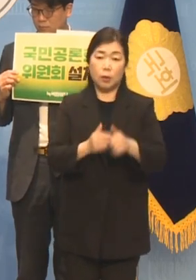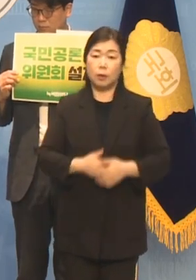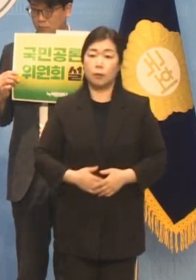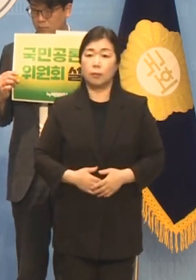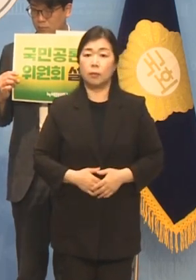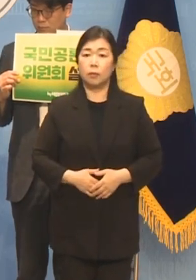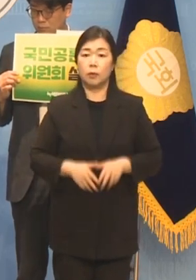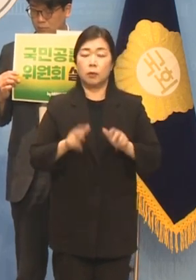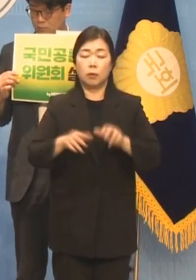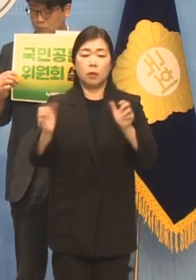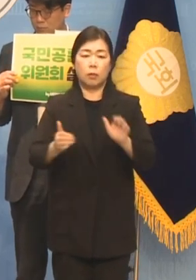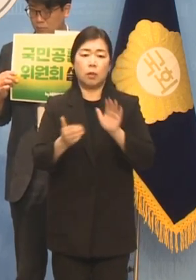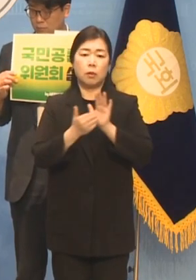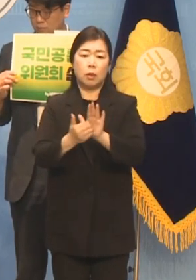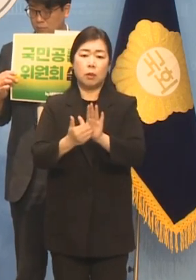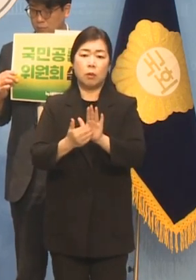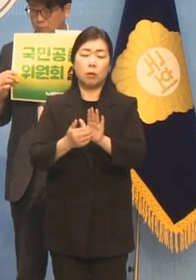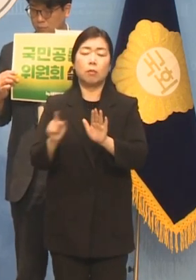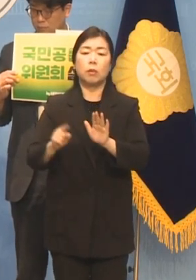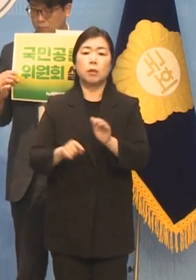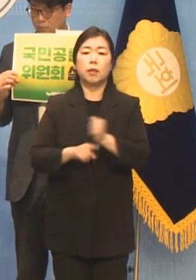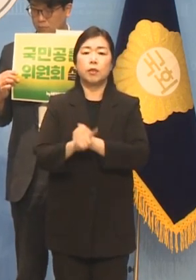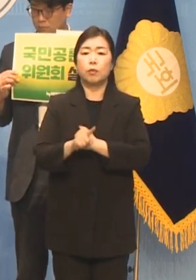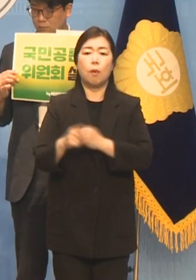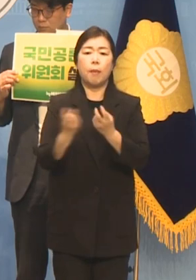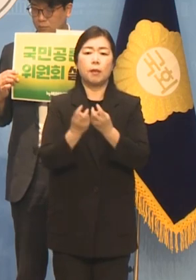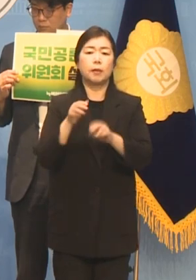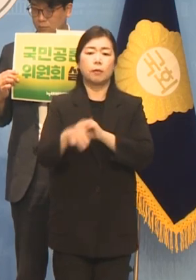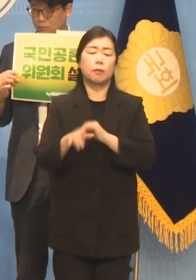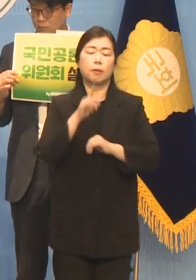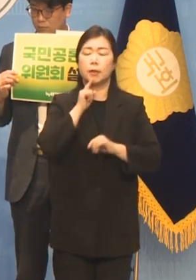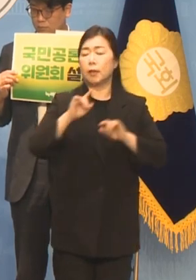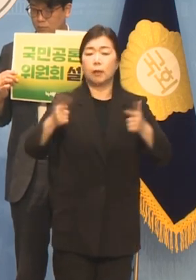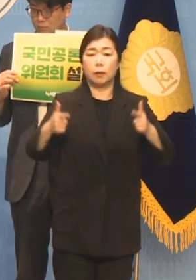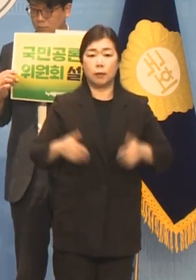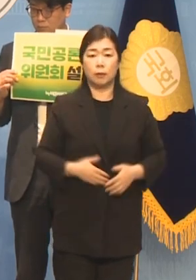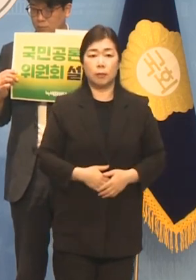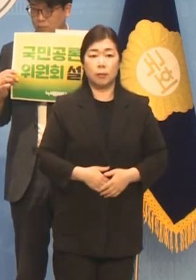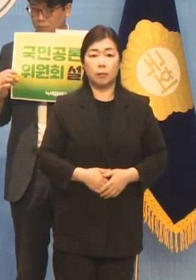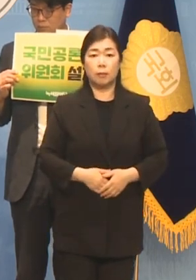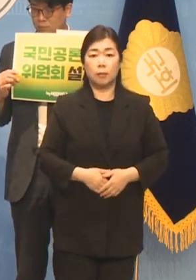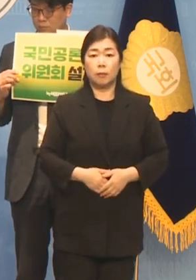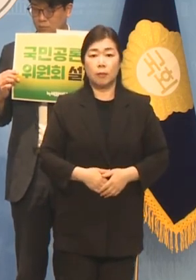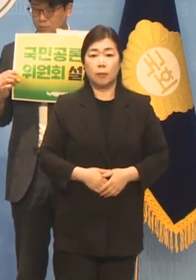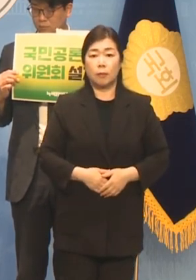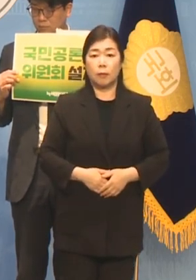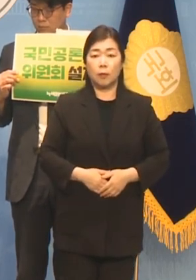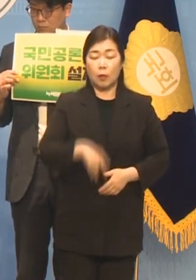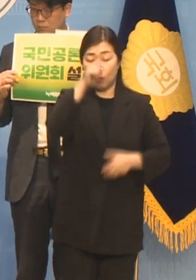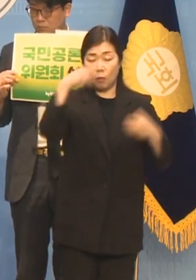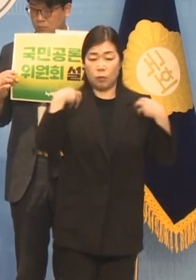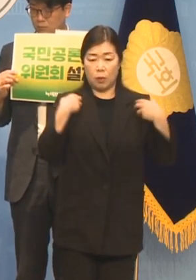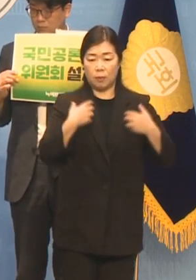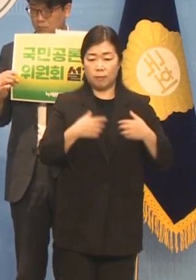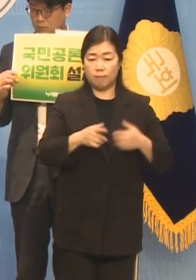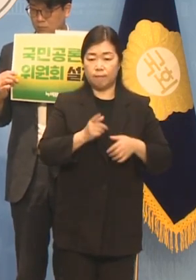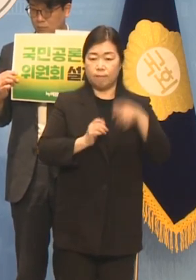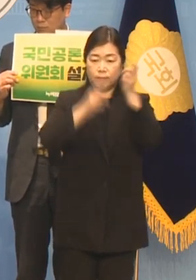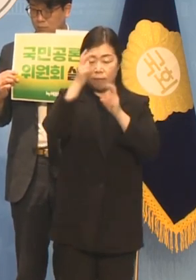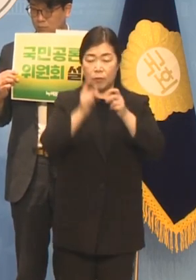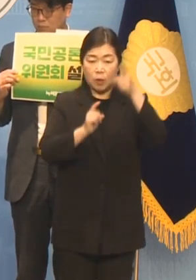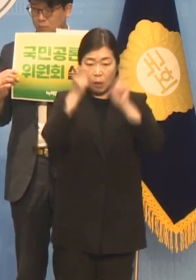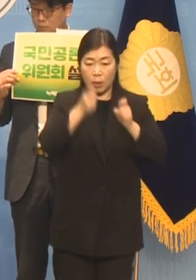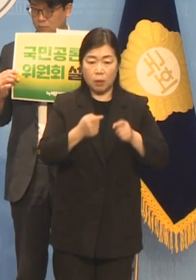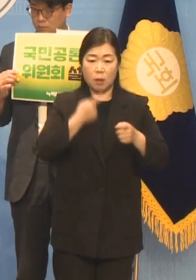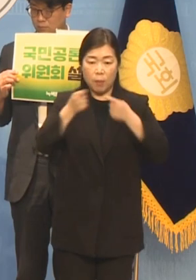현재 집단 진료 거부는 명분도 방식도 올바르지 않습니다. 정부의 고압적 협박과